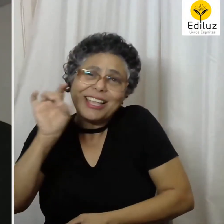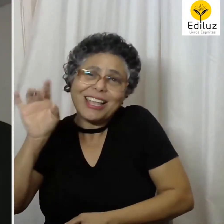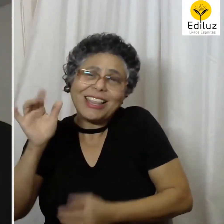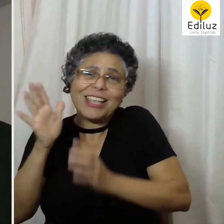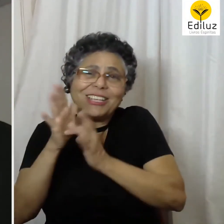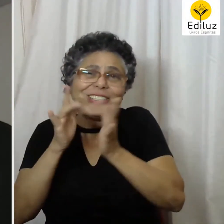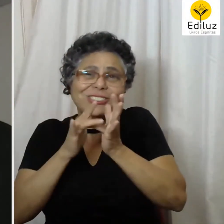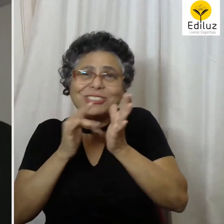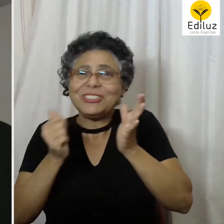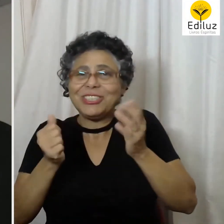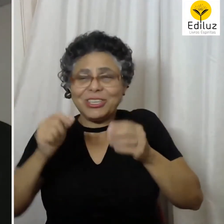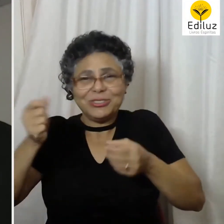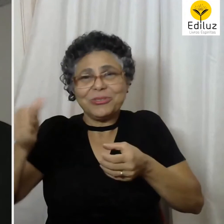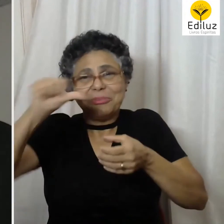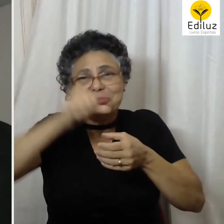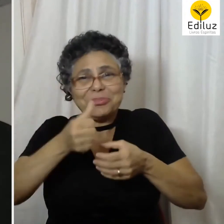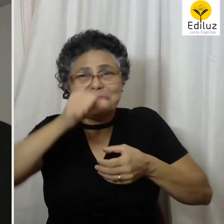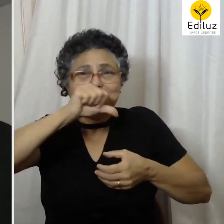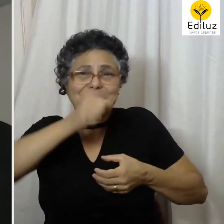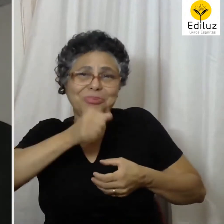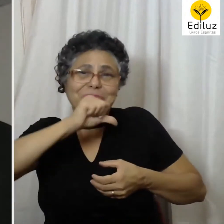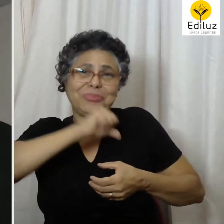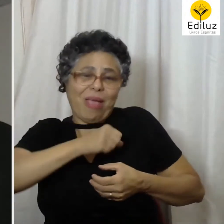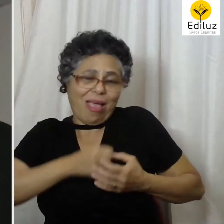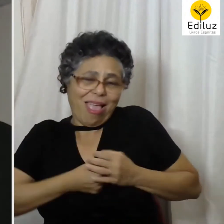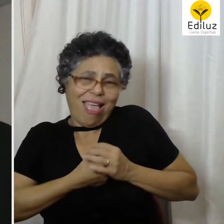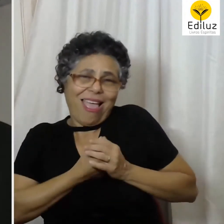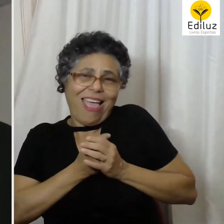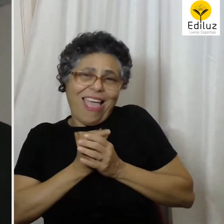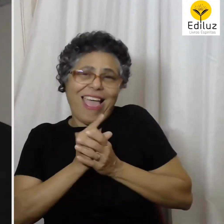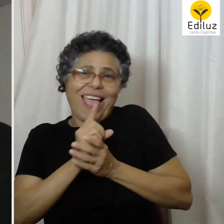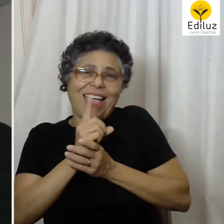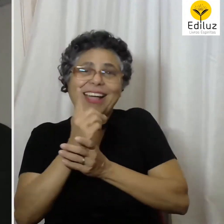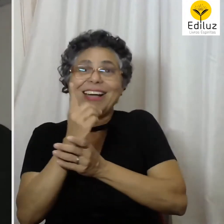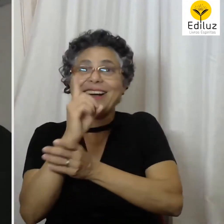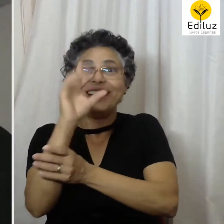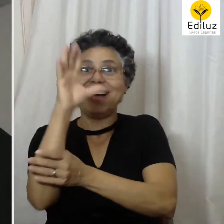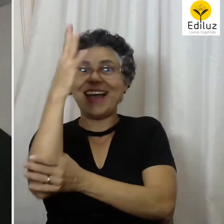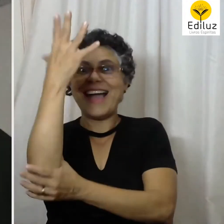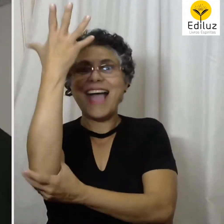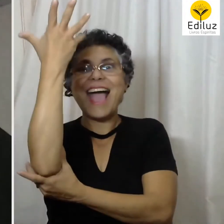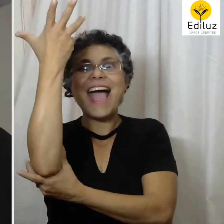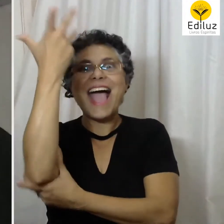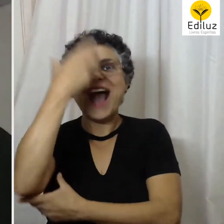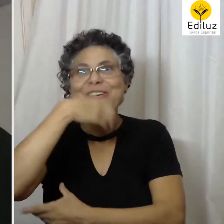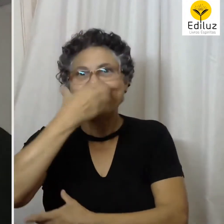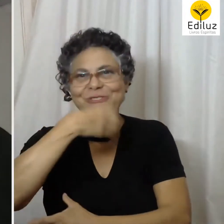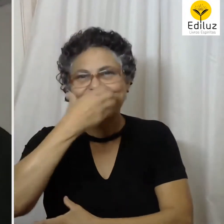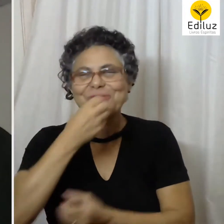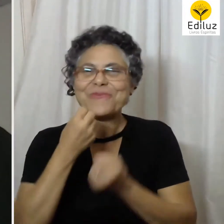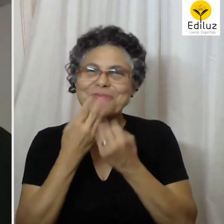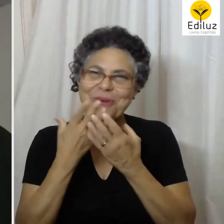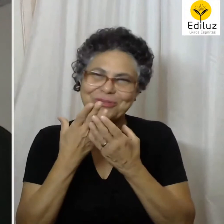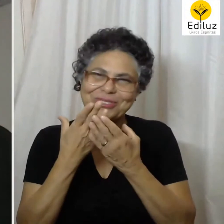se incumba de irrigar, para que essas sementes venham dar bons frutos. Fiquem com Deus.